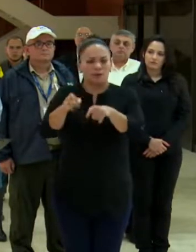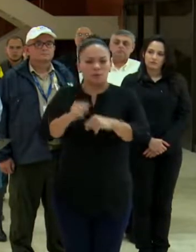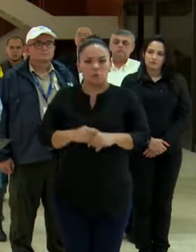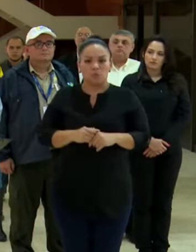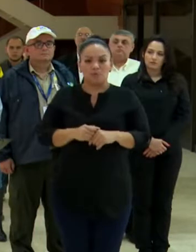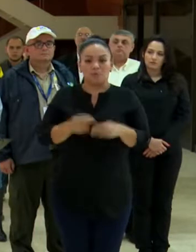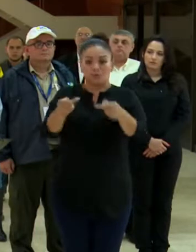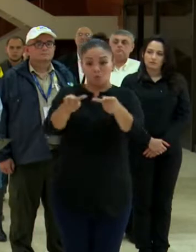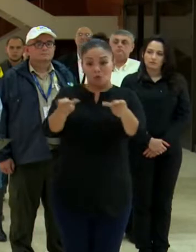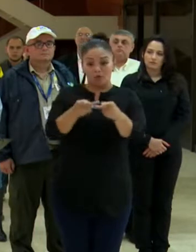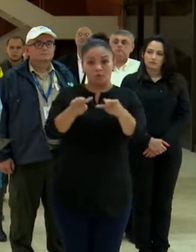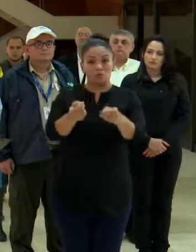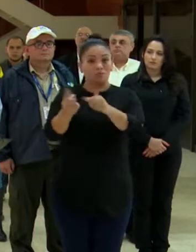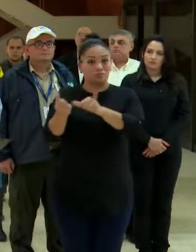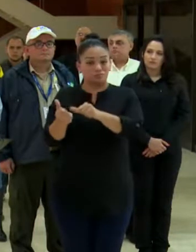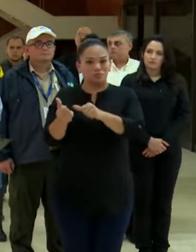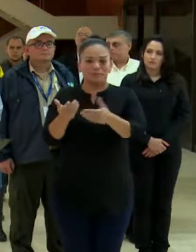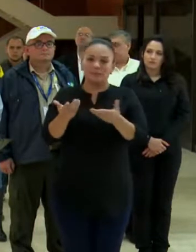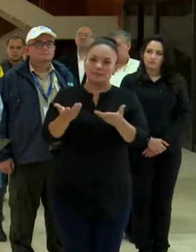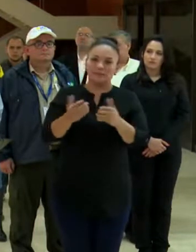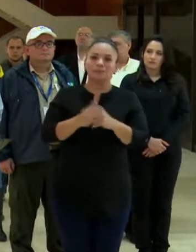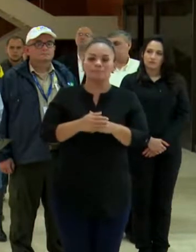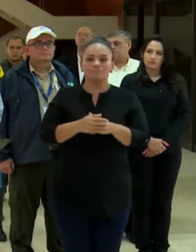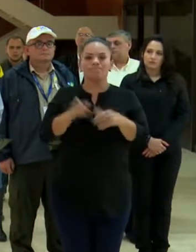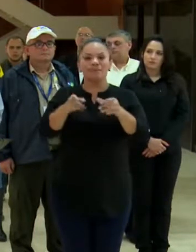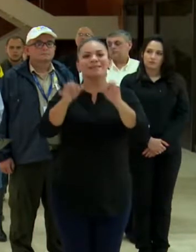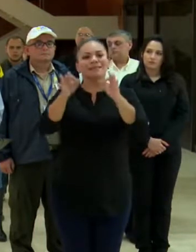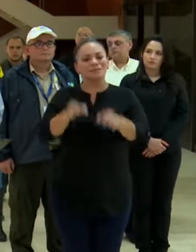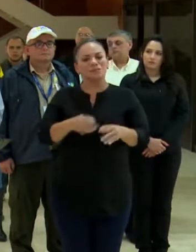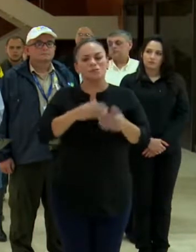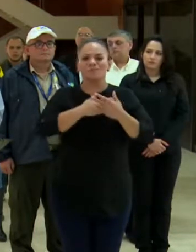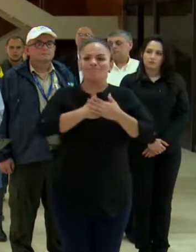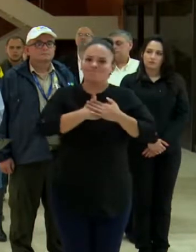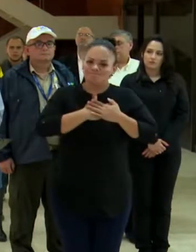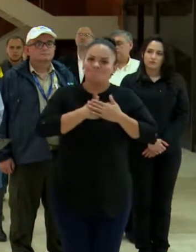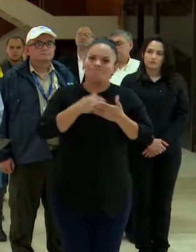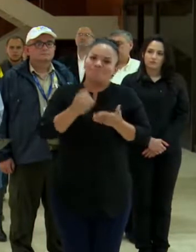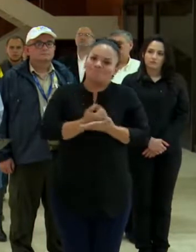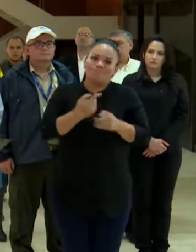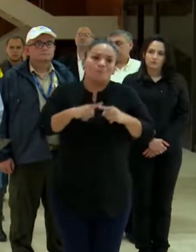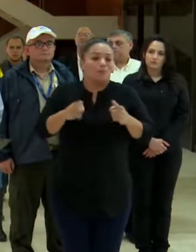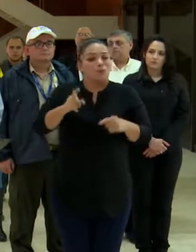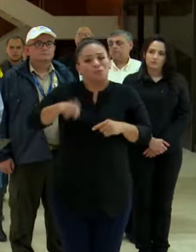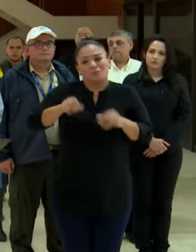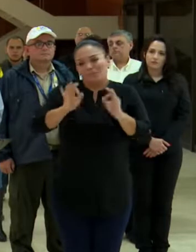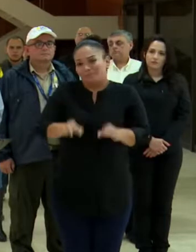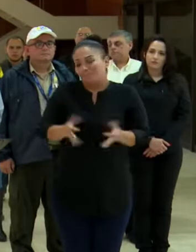del cargo es una decisión que lamento, pero que tenía que tomar.